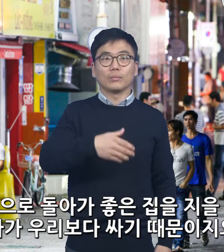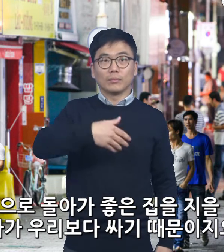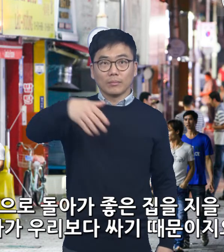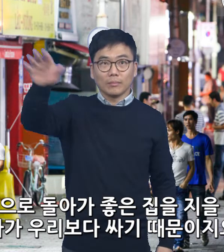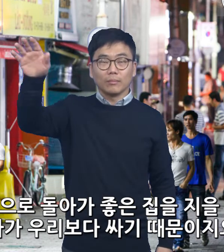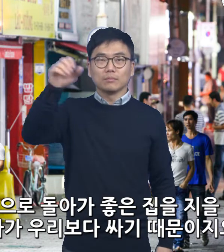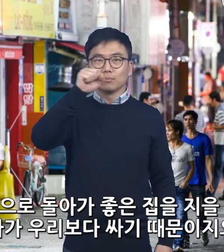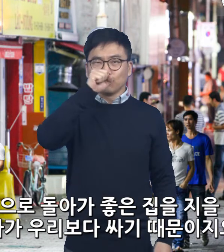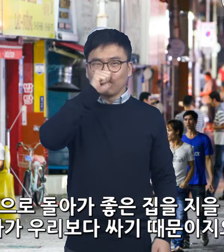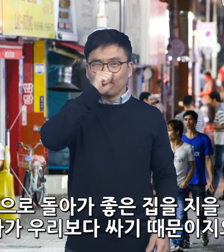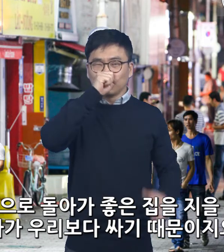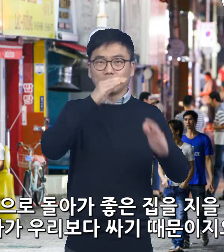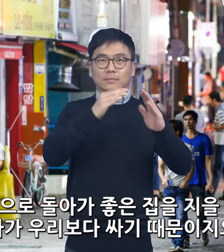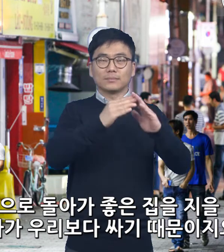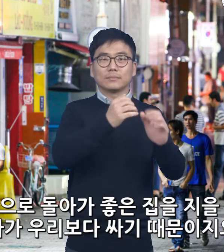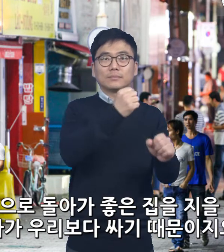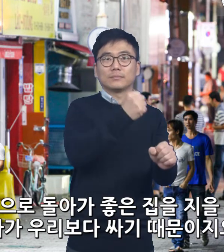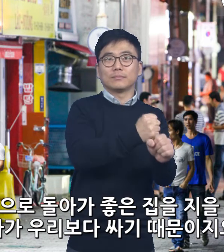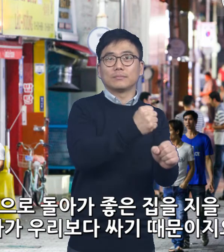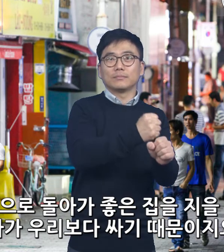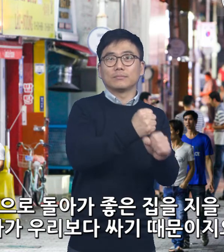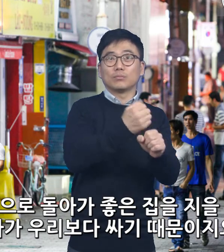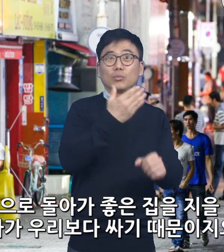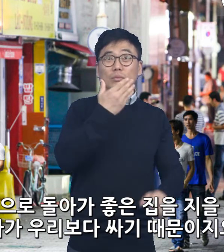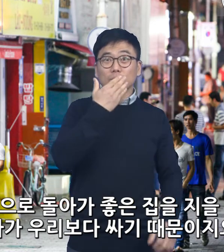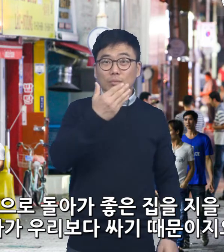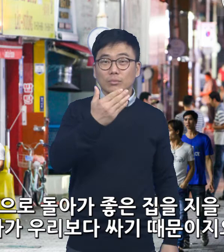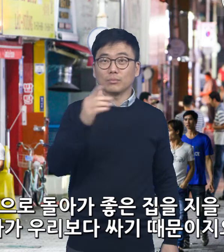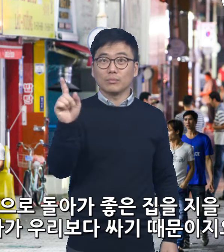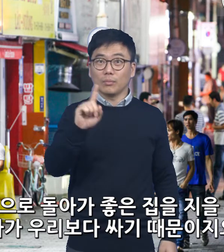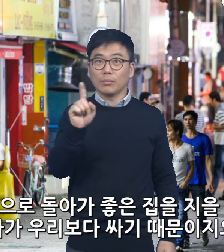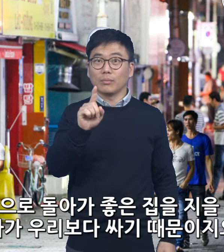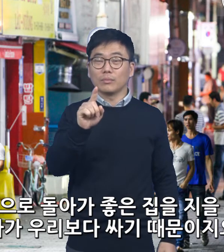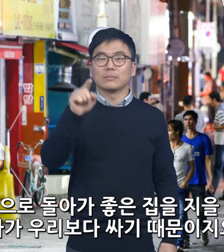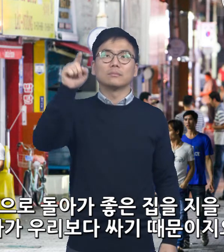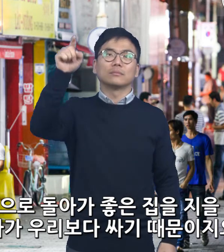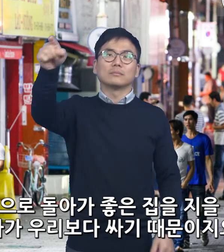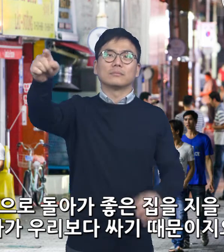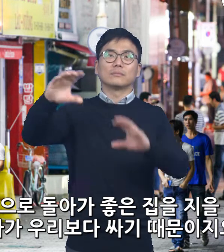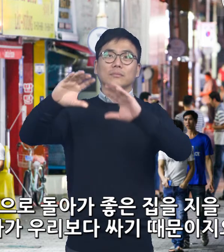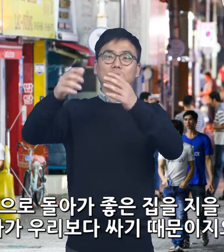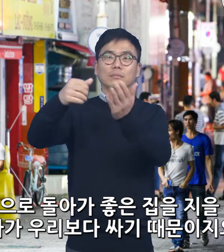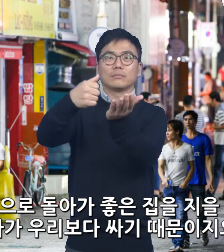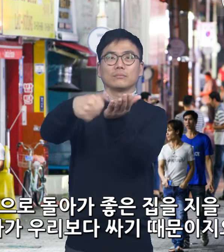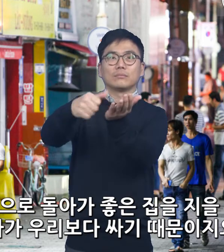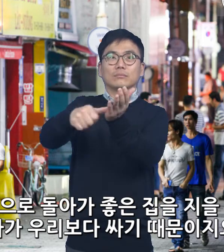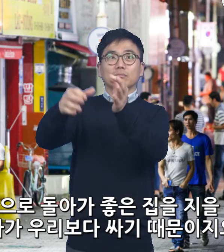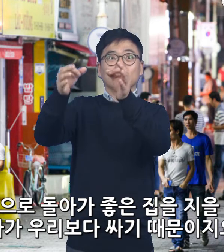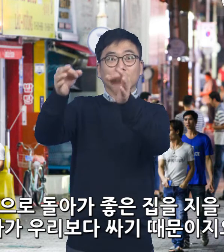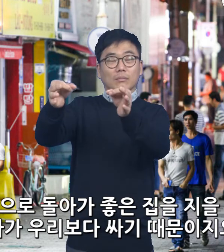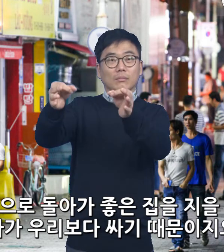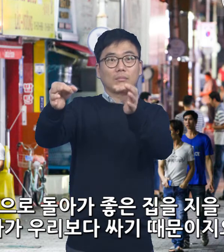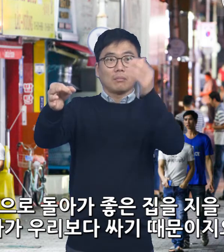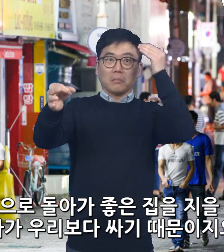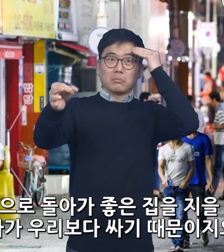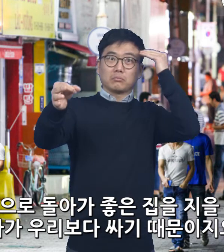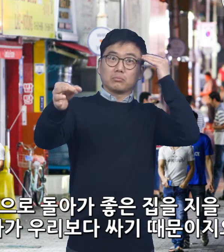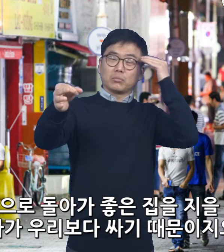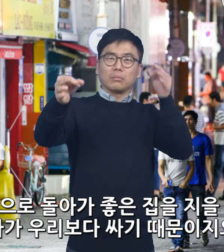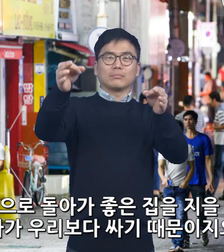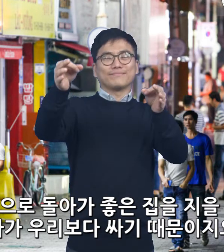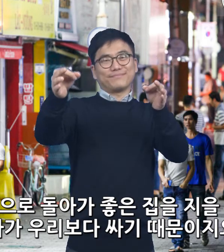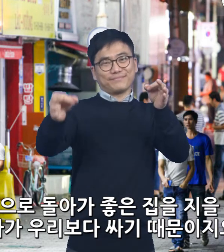이들이 고향으로 돌아가 좋은 집을 지을 수 있는 것은 그 나라 물가가 우리보다